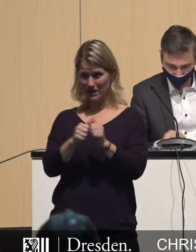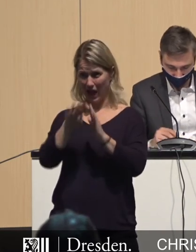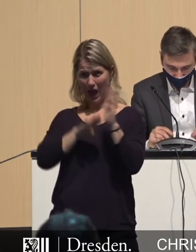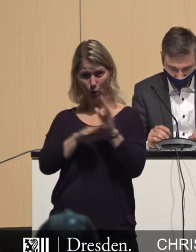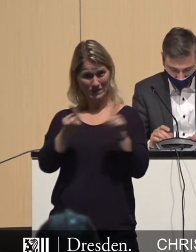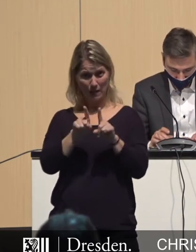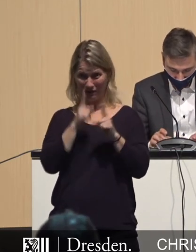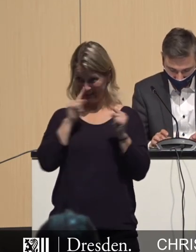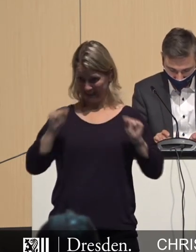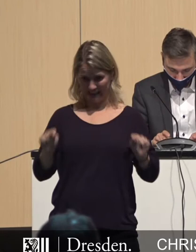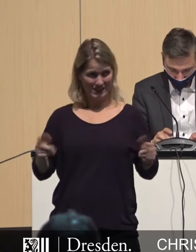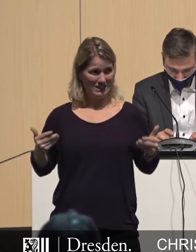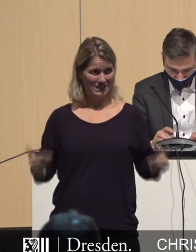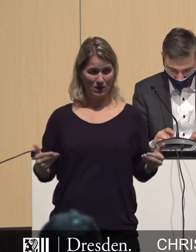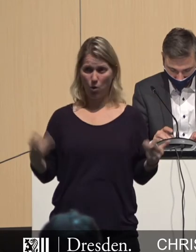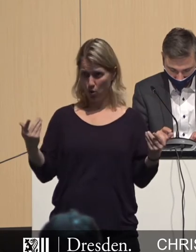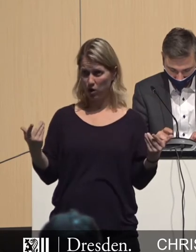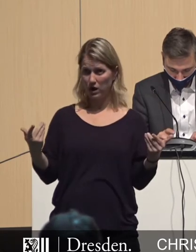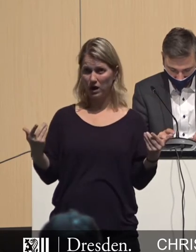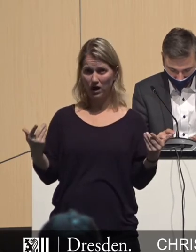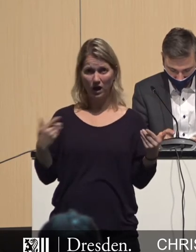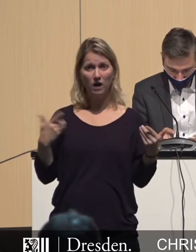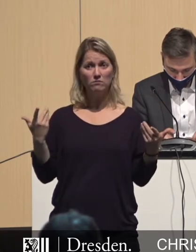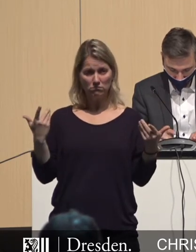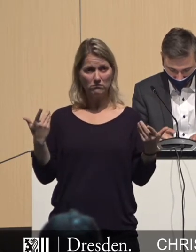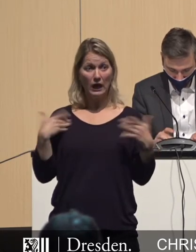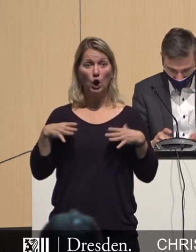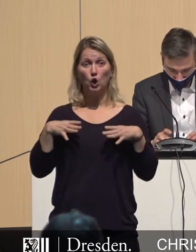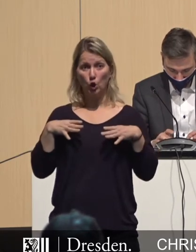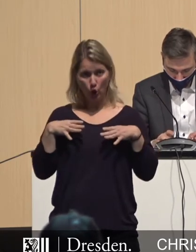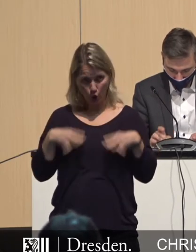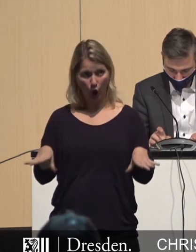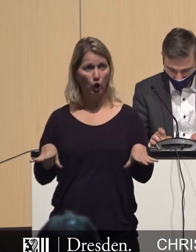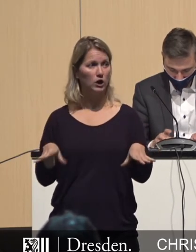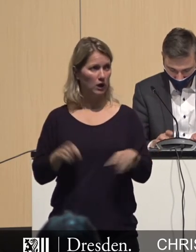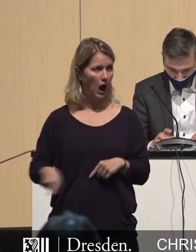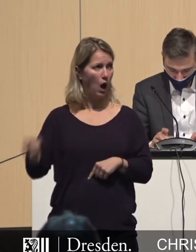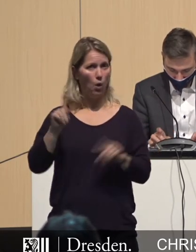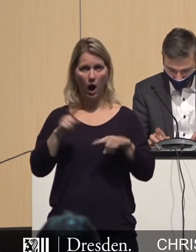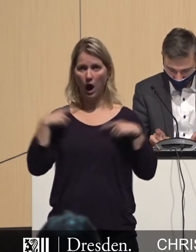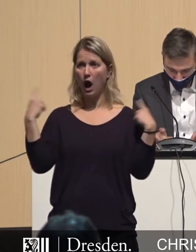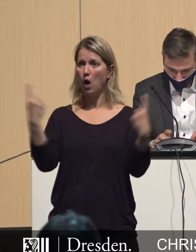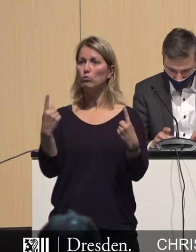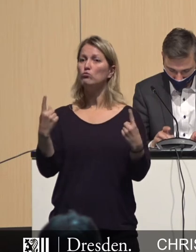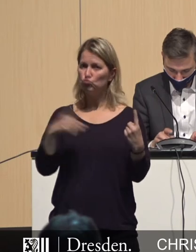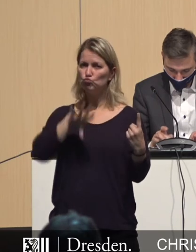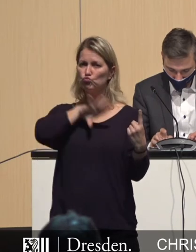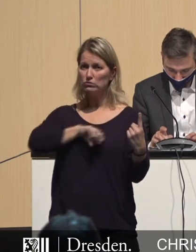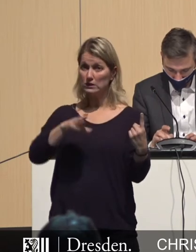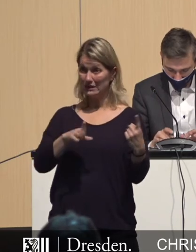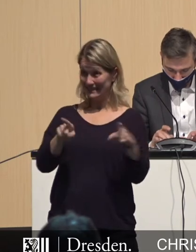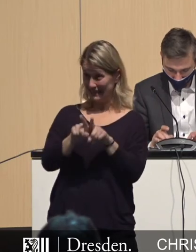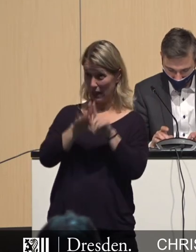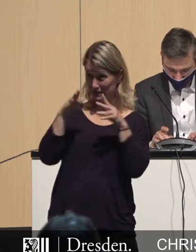hier haben und wie wir sie zum Glück auch offenkundig in diesem Raum alle mittragen, auf einem